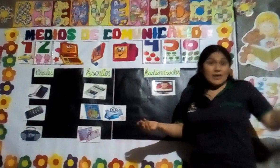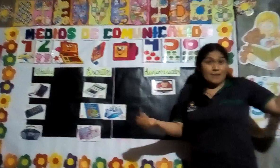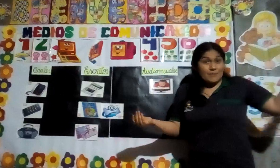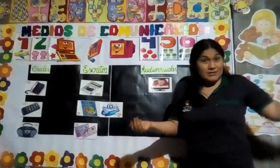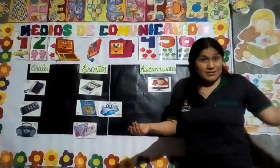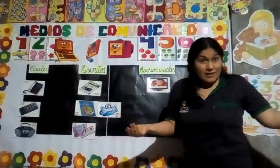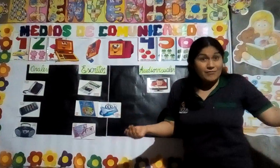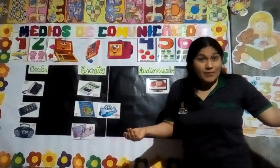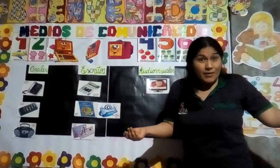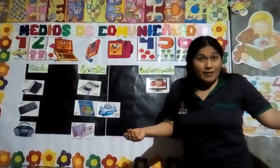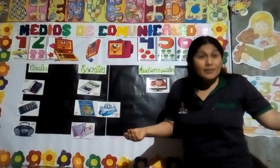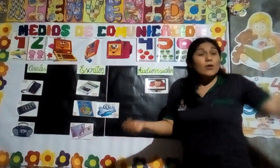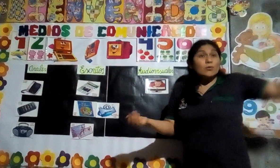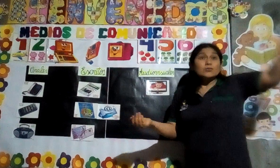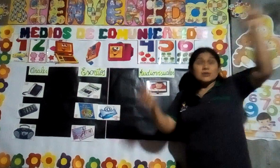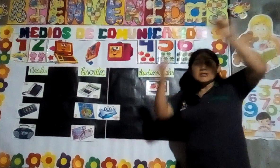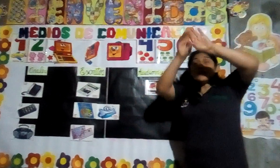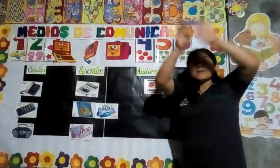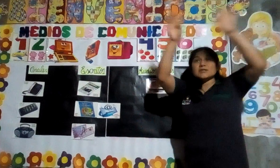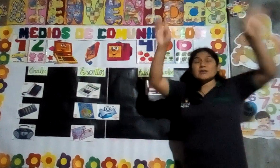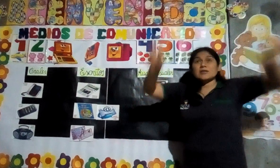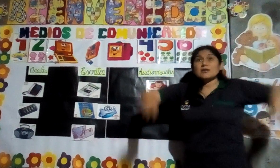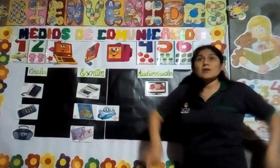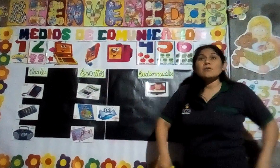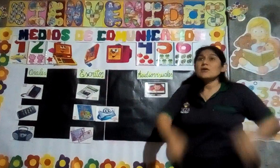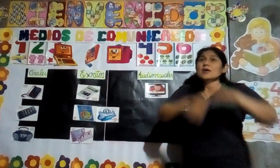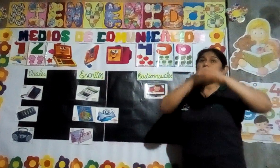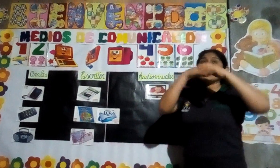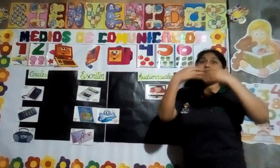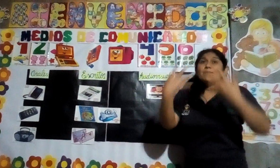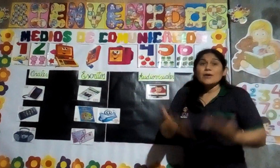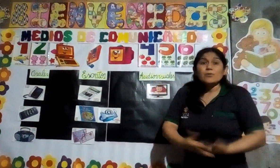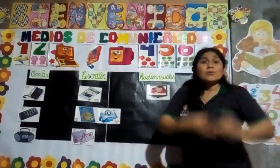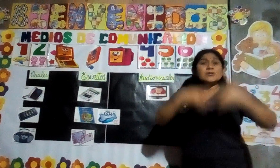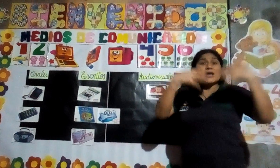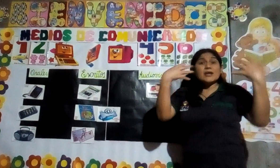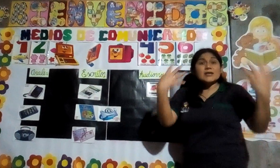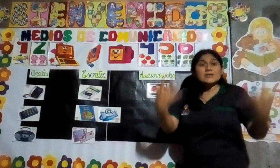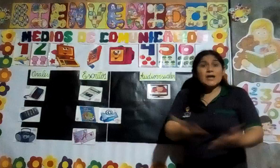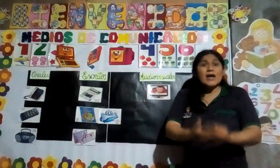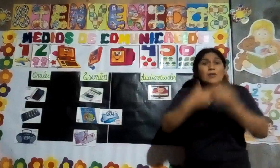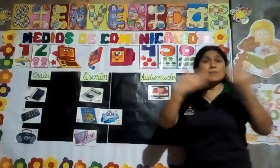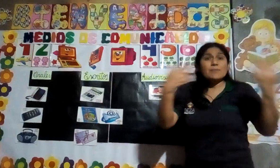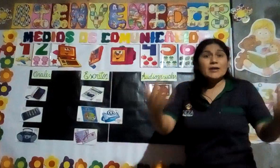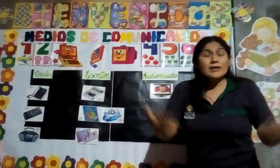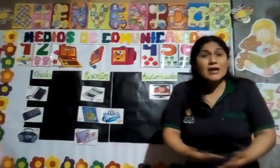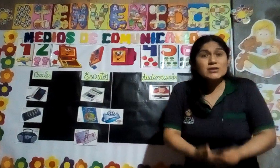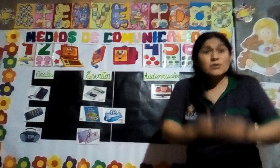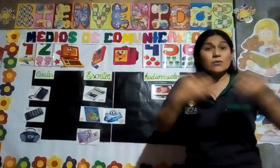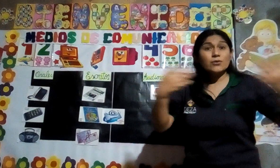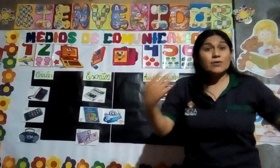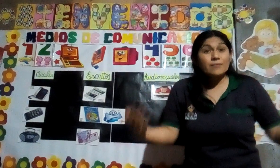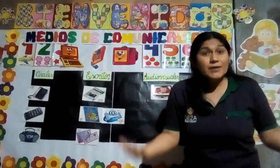El presidente, ¿verdad? Un día el presidente dijo, en el Perú se ha registrado el primer caso de